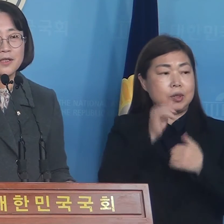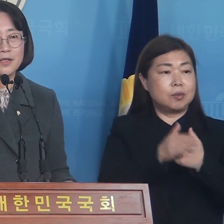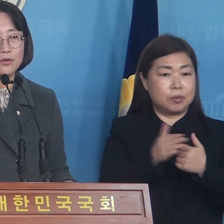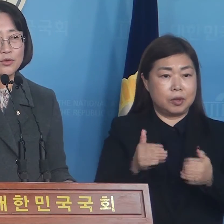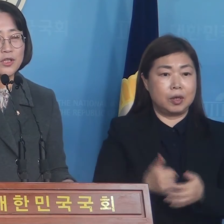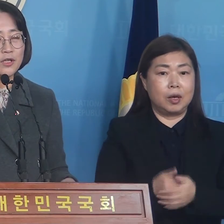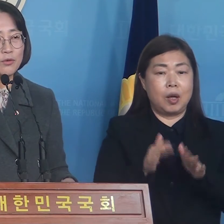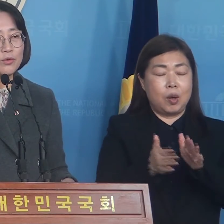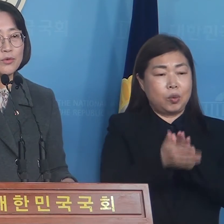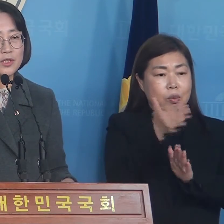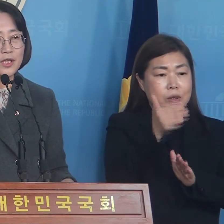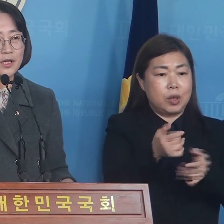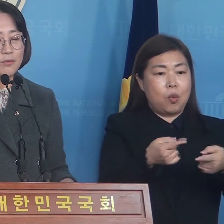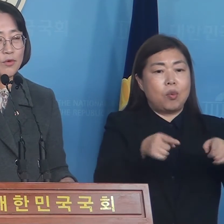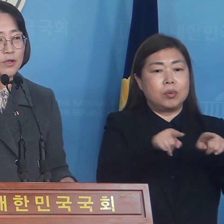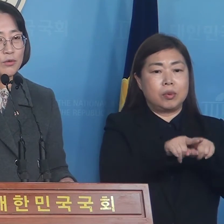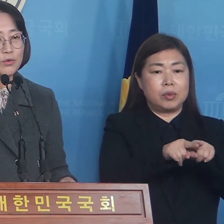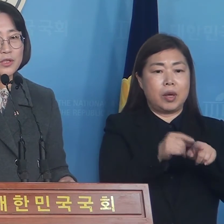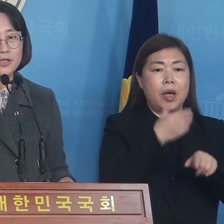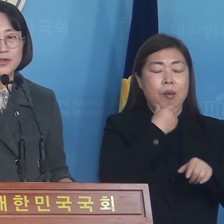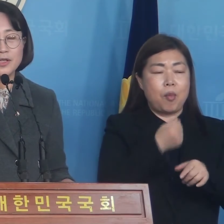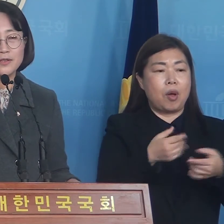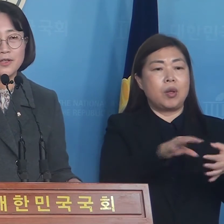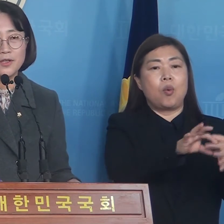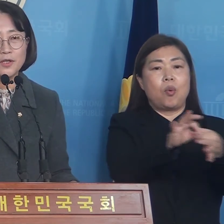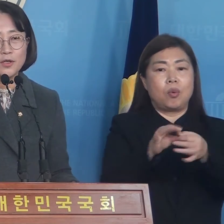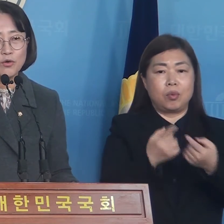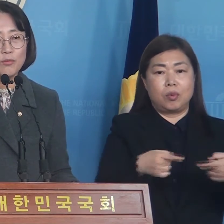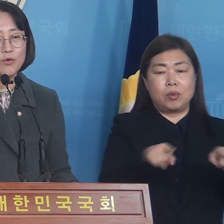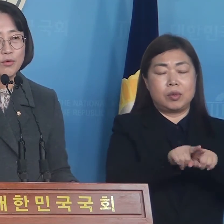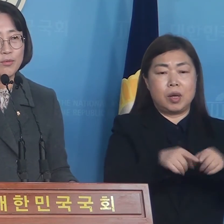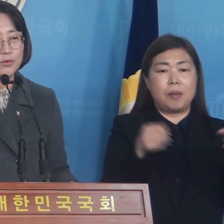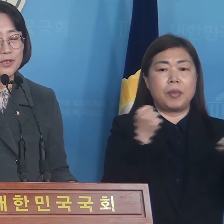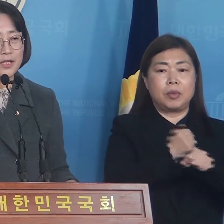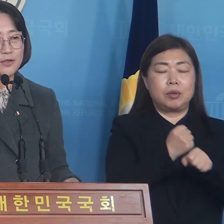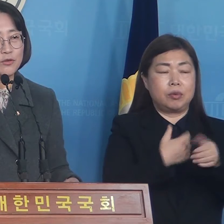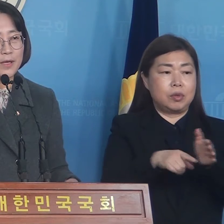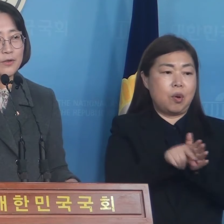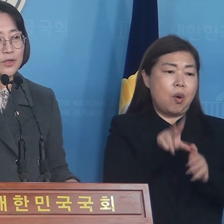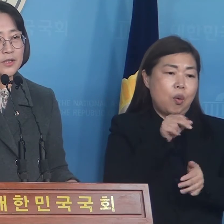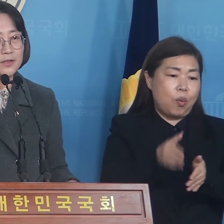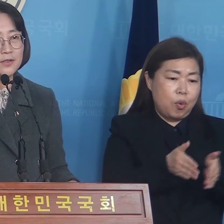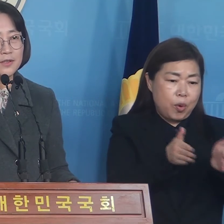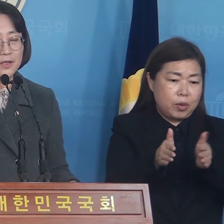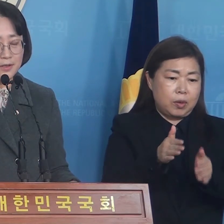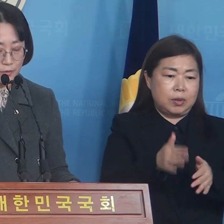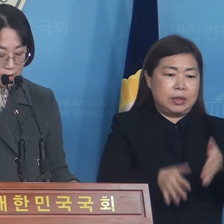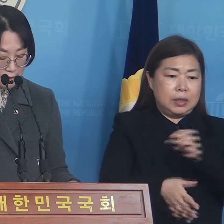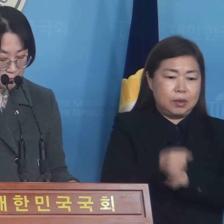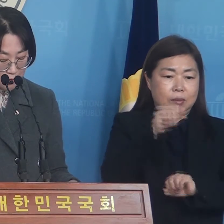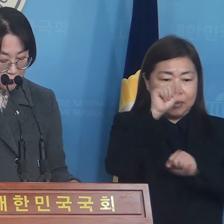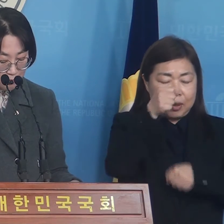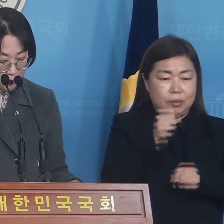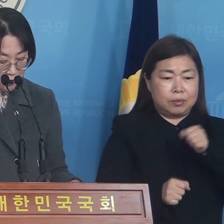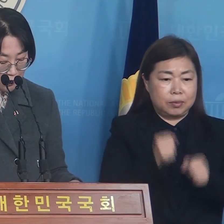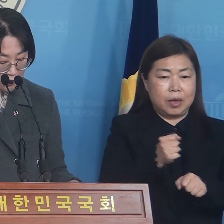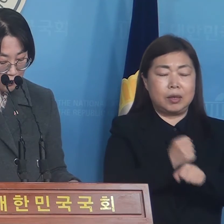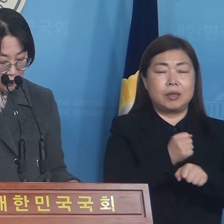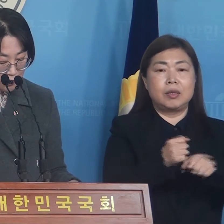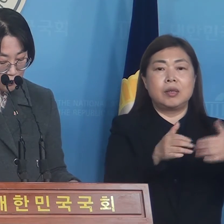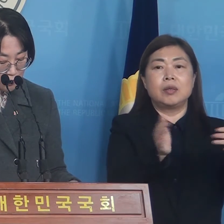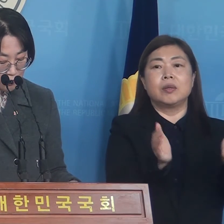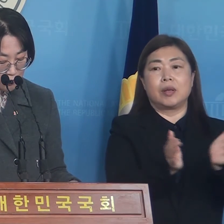하셨습니다. 도시의 공동체, 행복한 공동체를 위해서 골목골목을 다지고 발로 뛰는